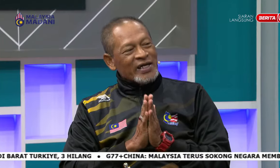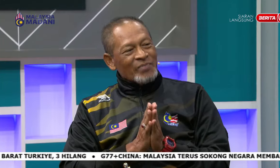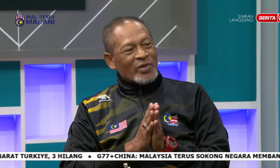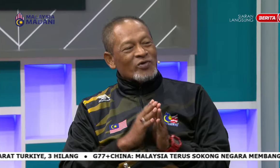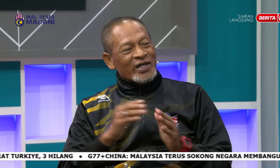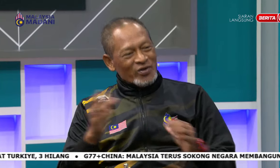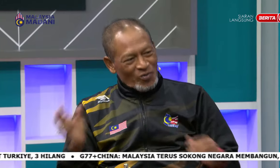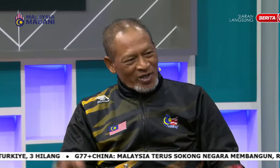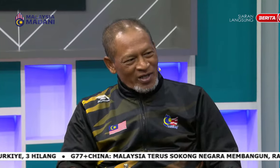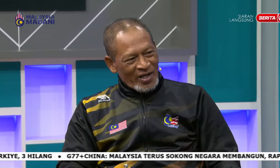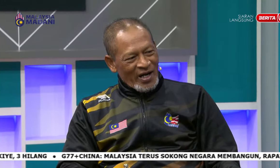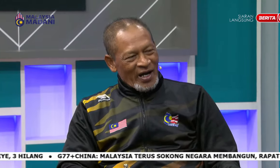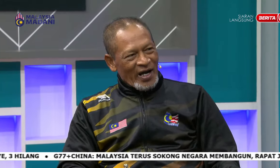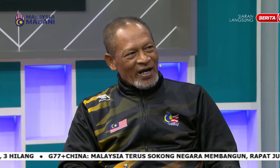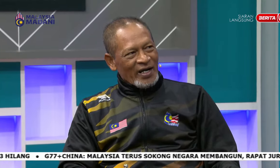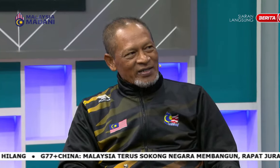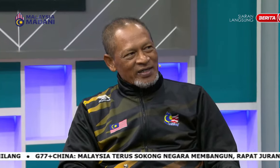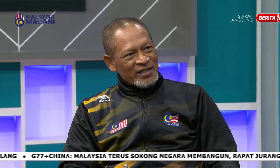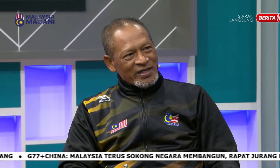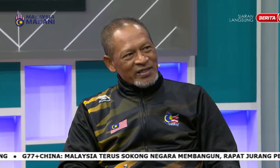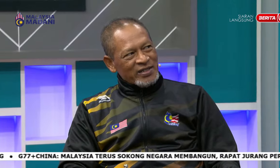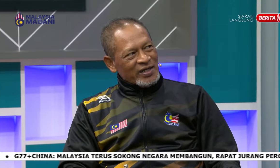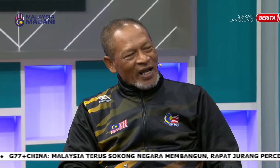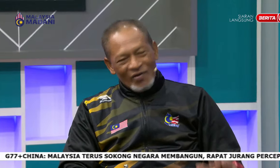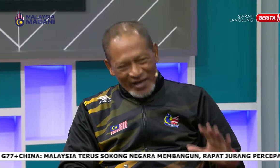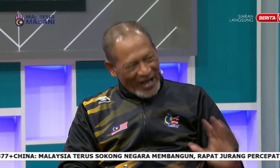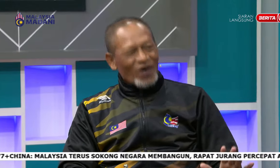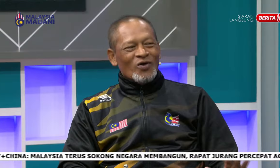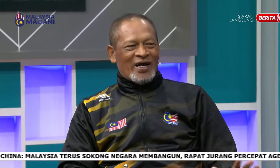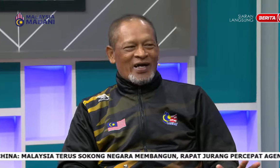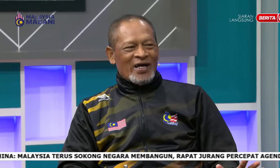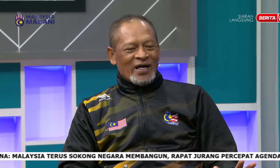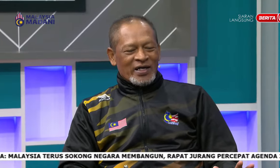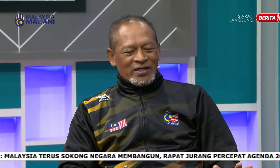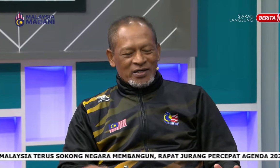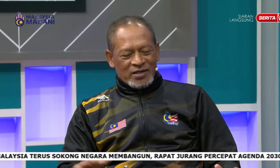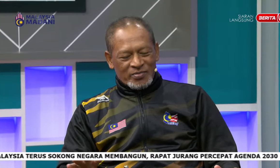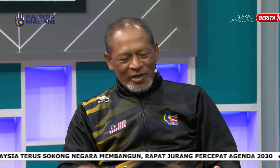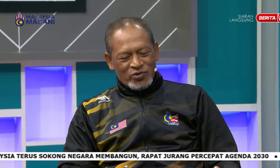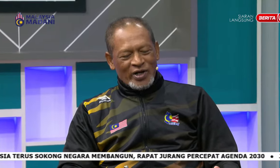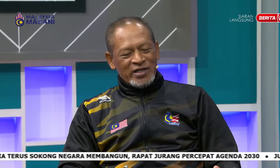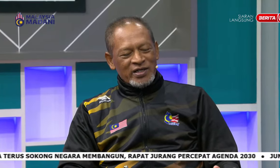dengan pasukannya numel Jadi kita kalau-kalaulah